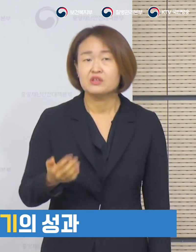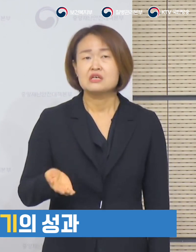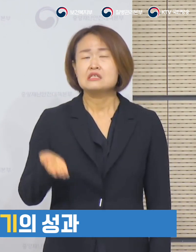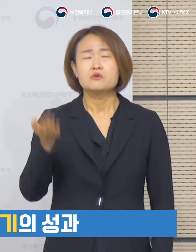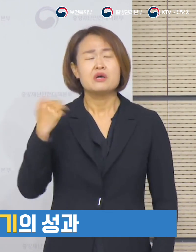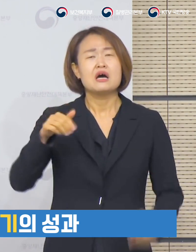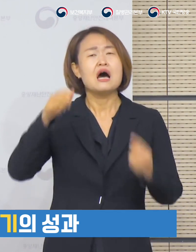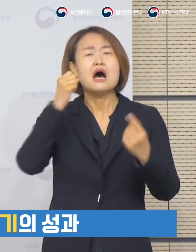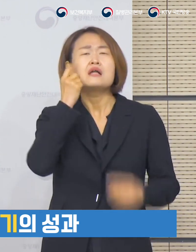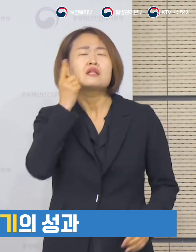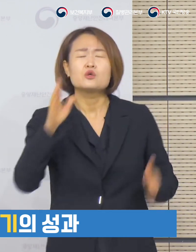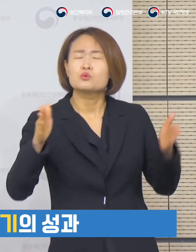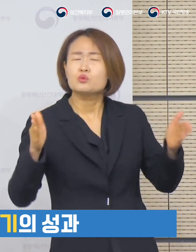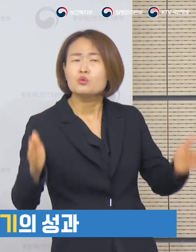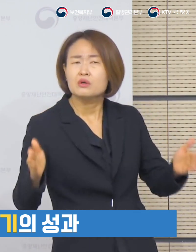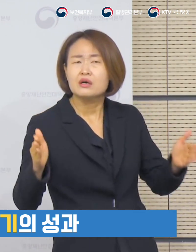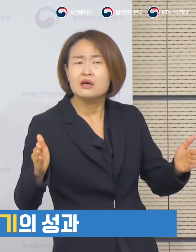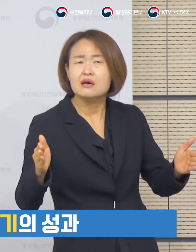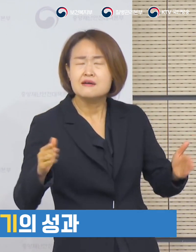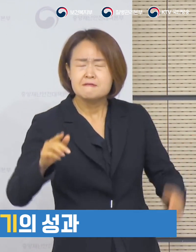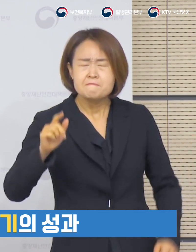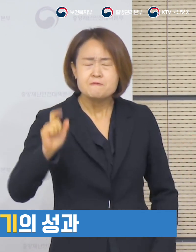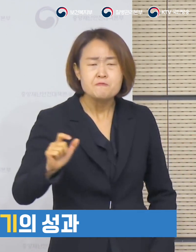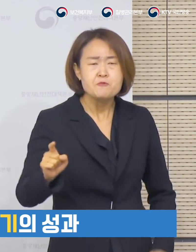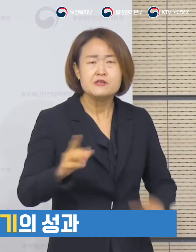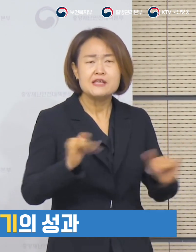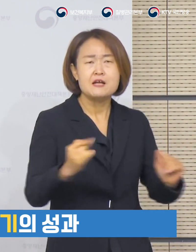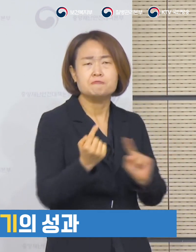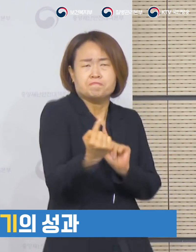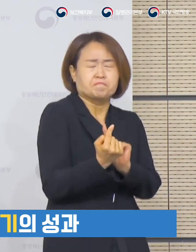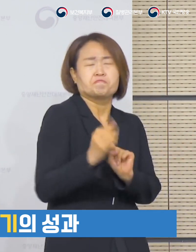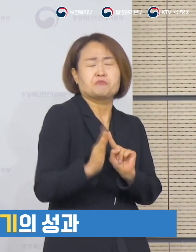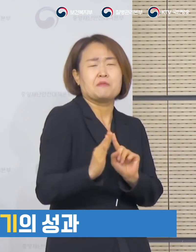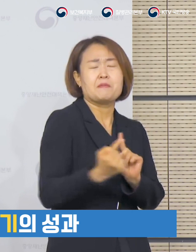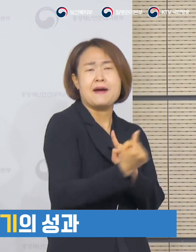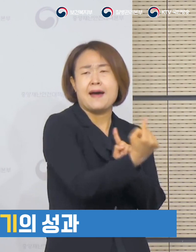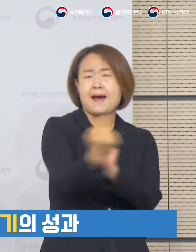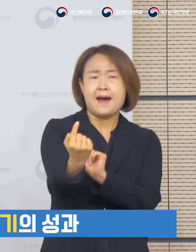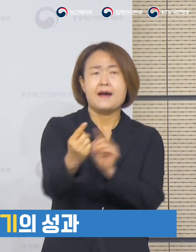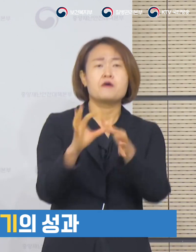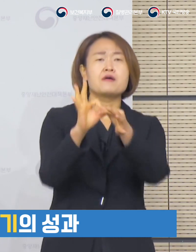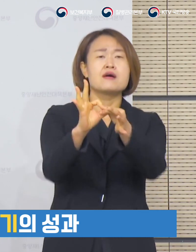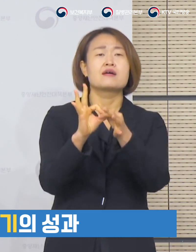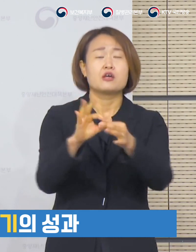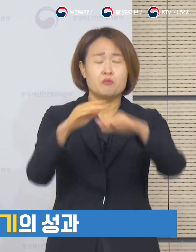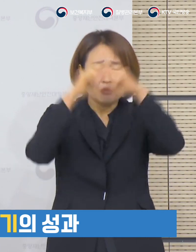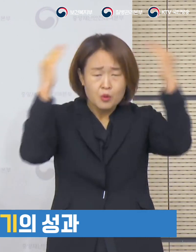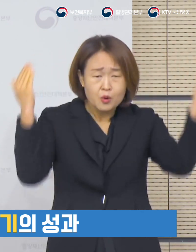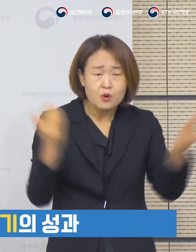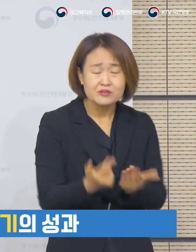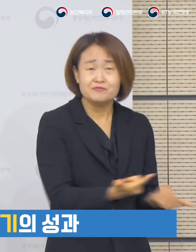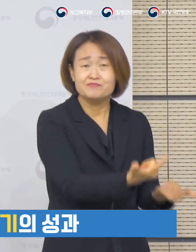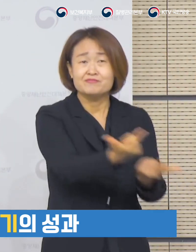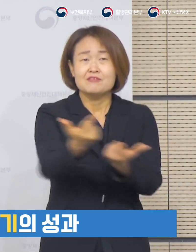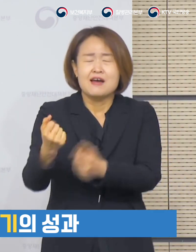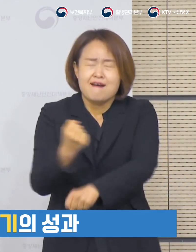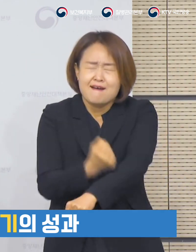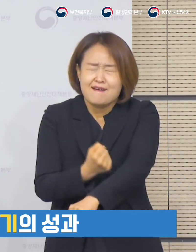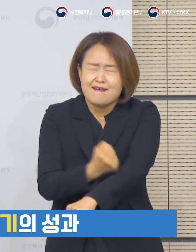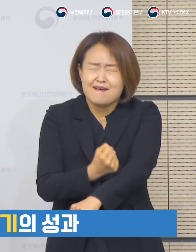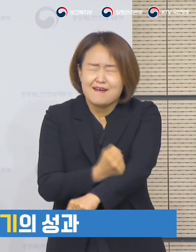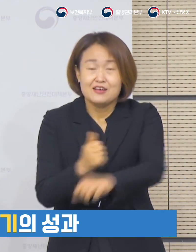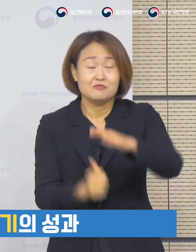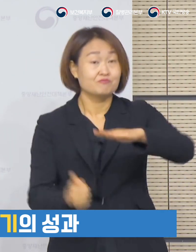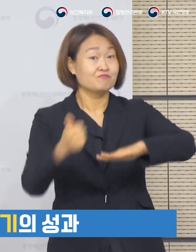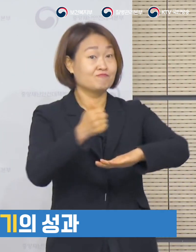4주 가까운 기간 동안의 강화된 사회적 거리두기를 통하여 우리 모두가 함께 일궈낸